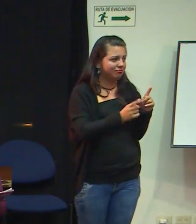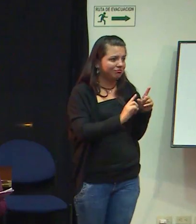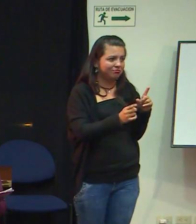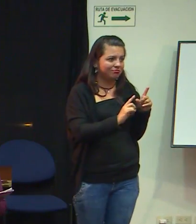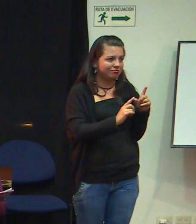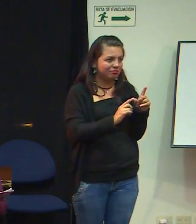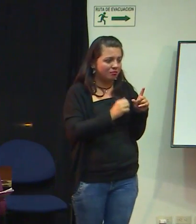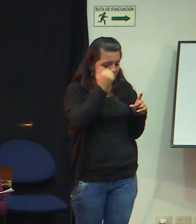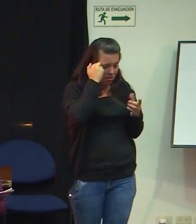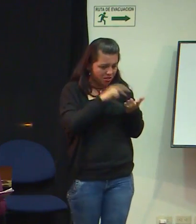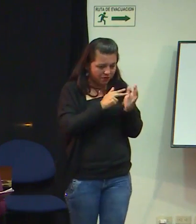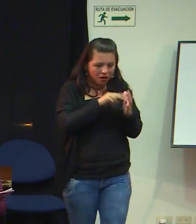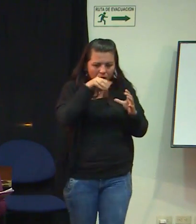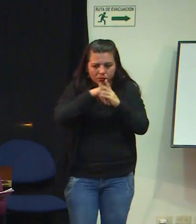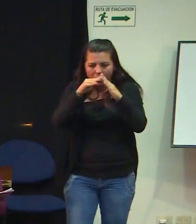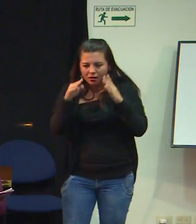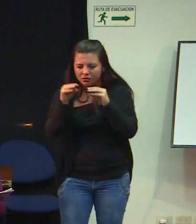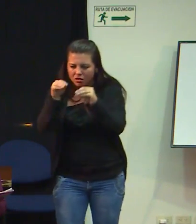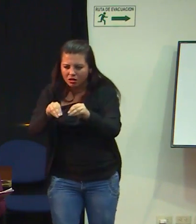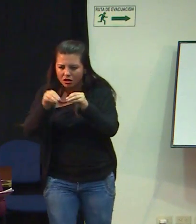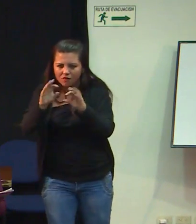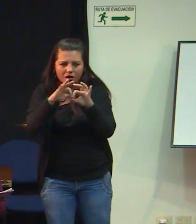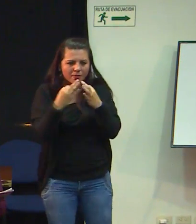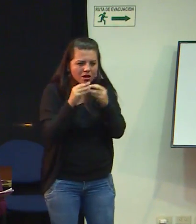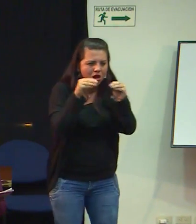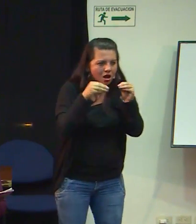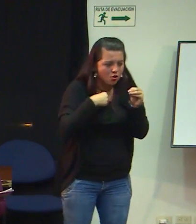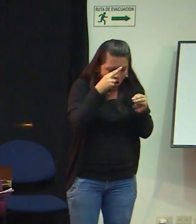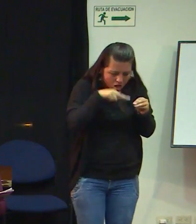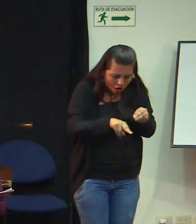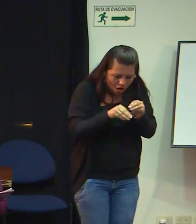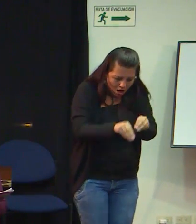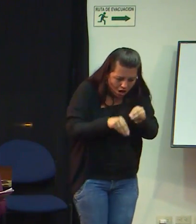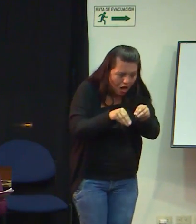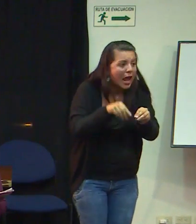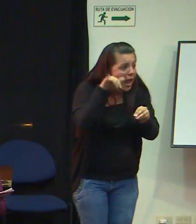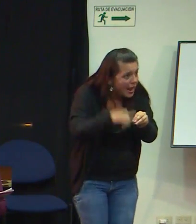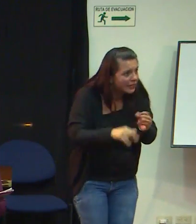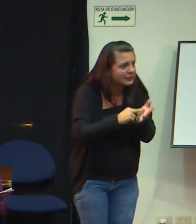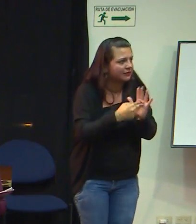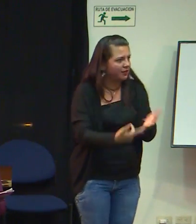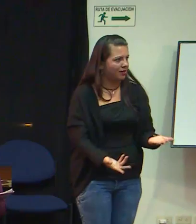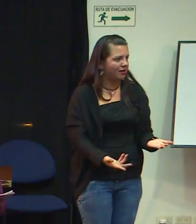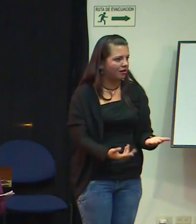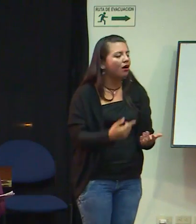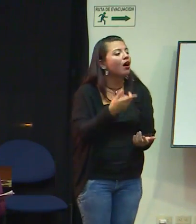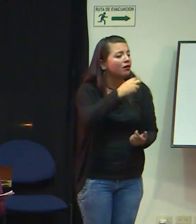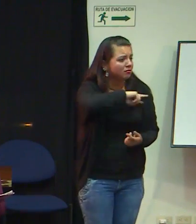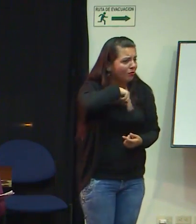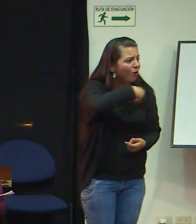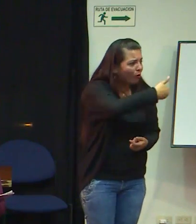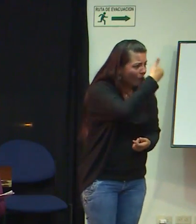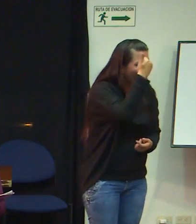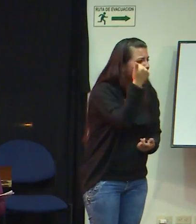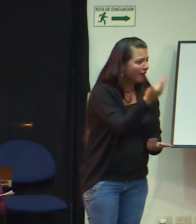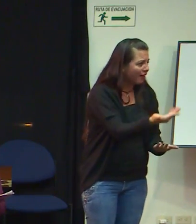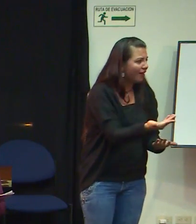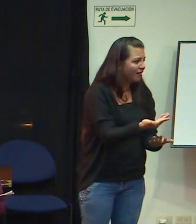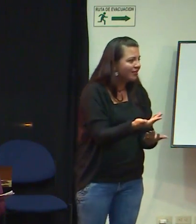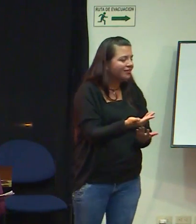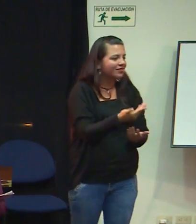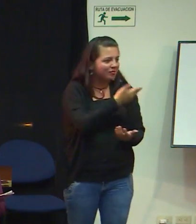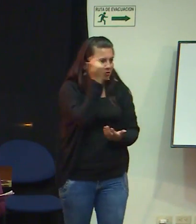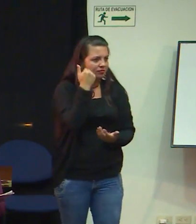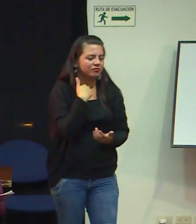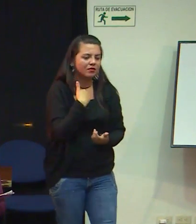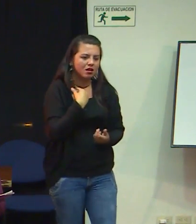la casa, desde la familia, desde que cuando usted tiene un hijo, ¿sí? A nosotros se nos olvida mucho que nosotros lo bueno o